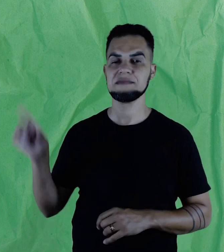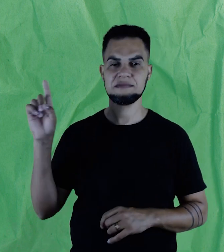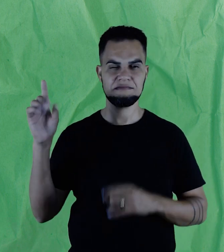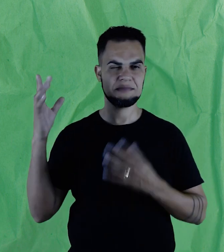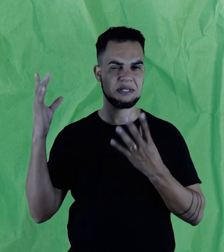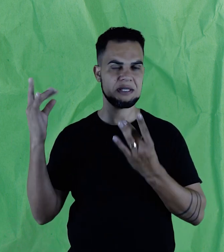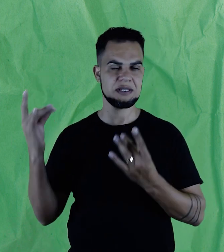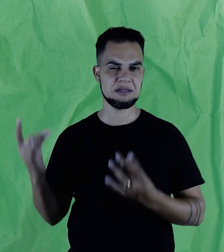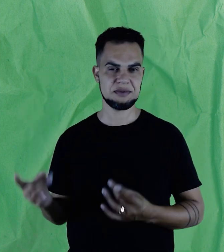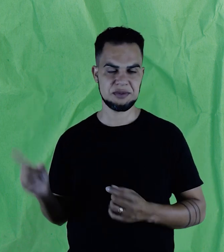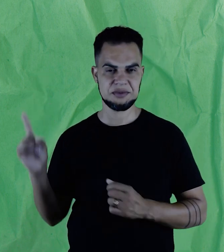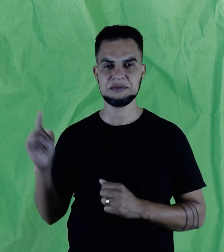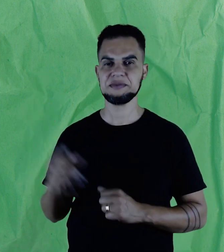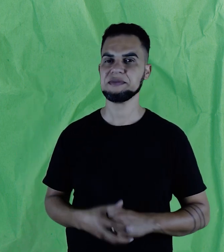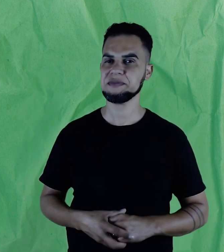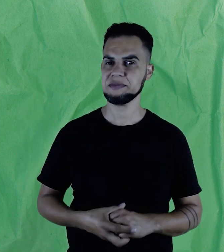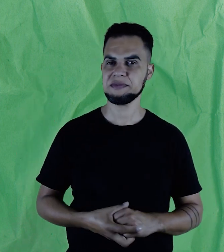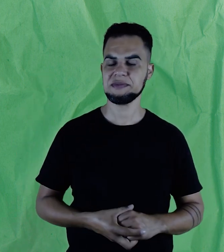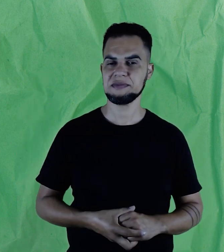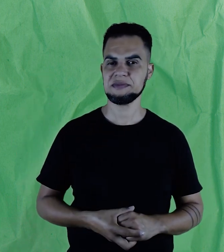Tenho o description.